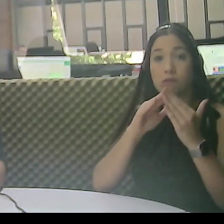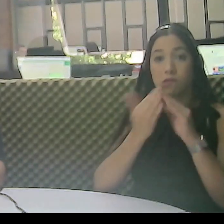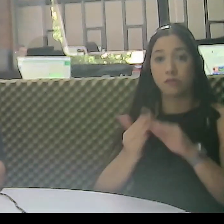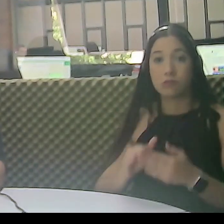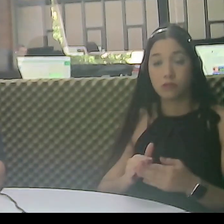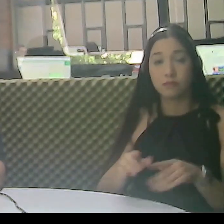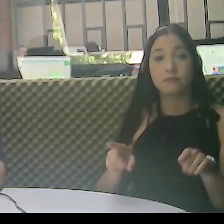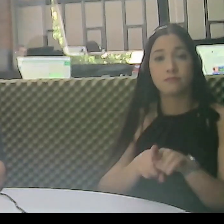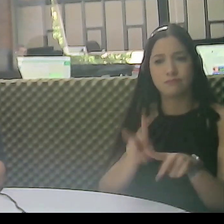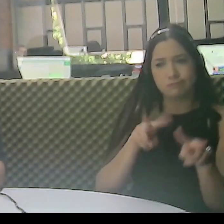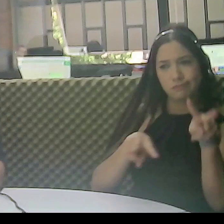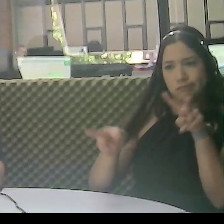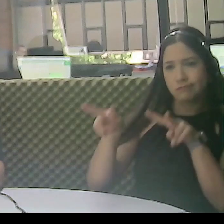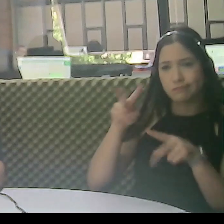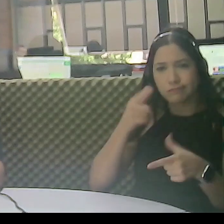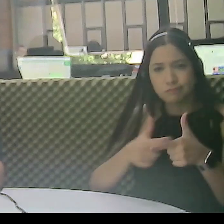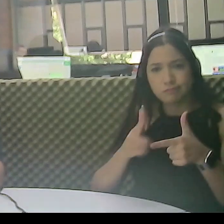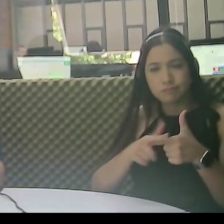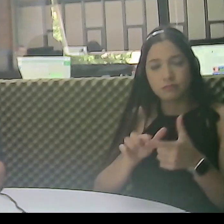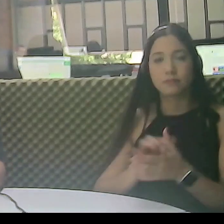e o órgão avalia os danos.